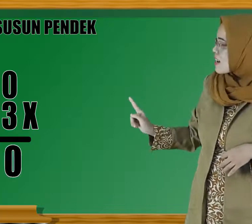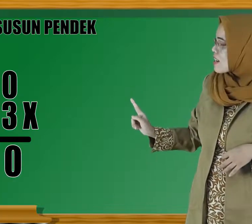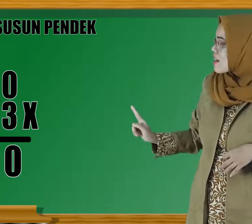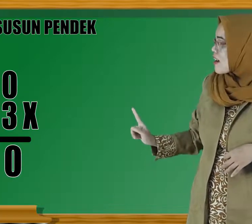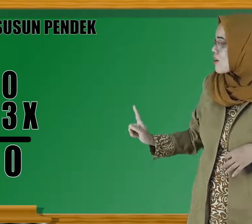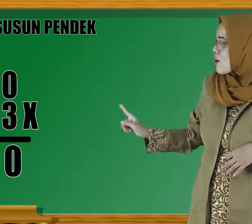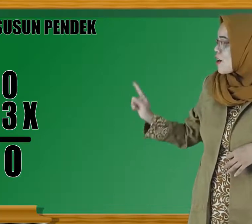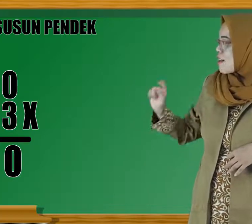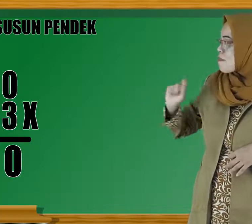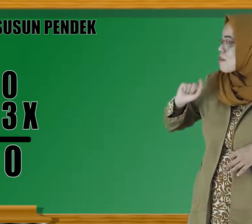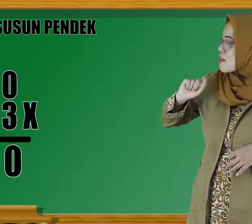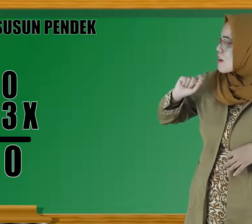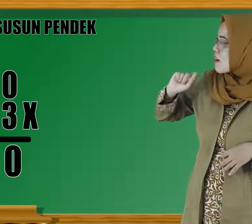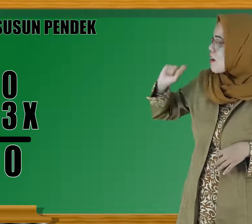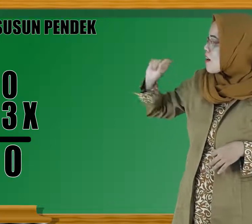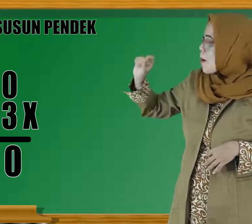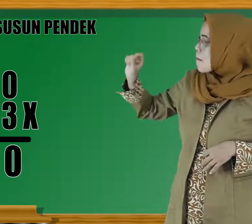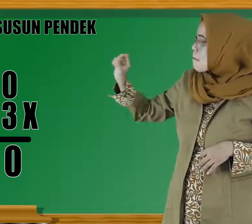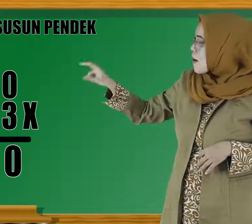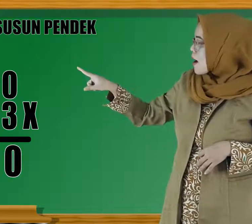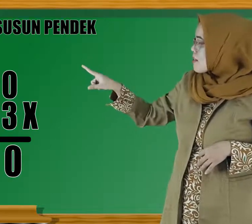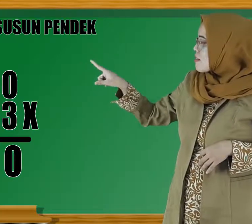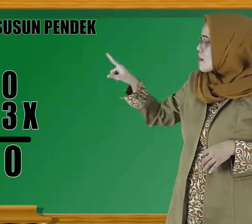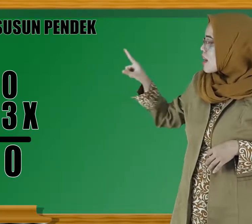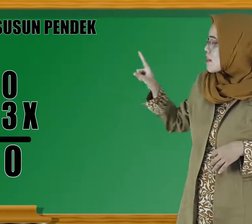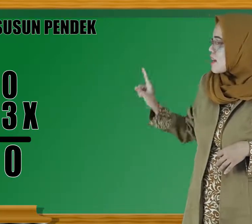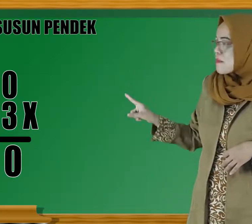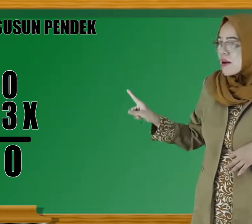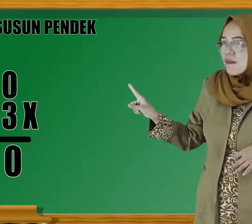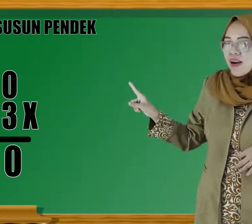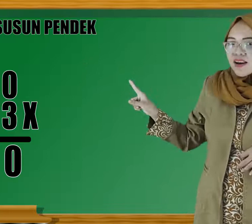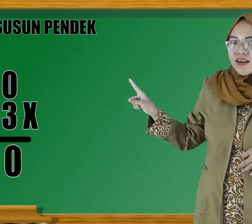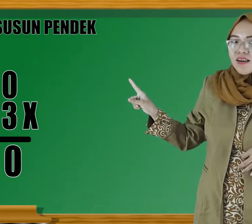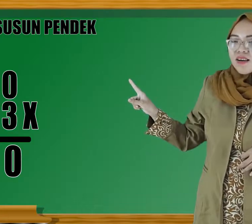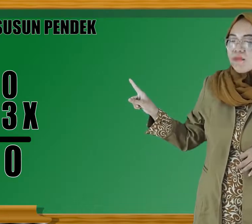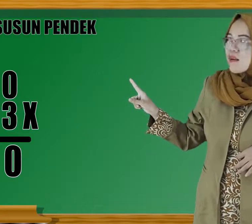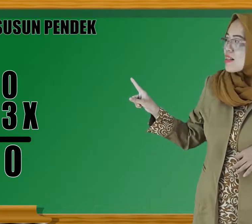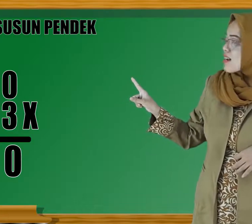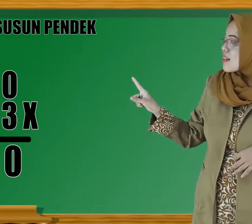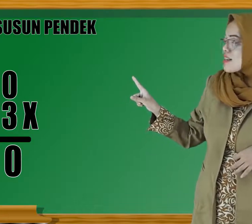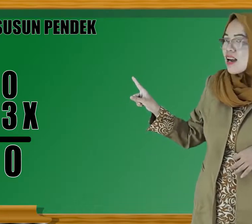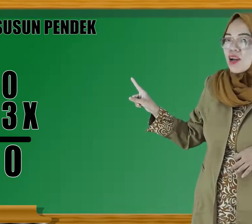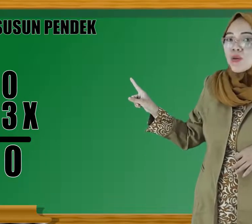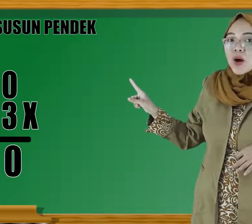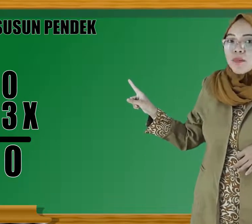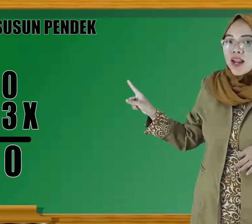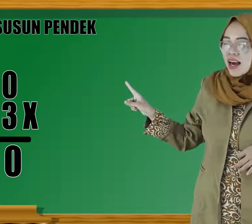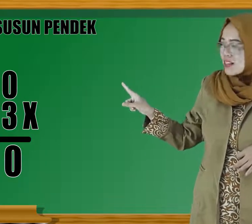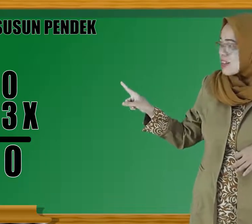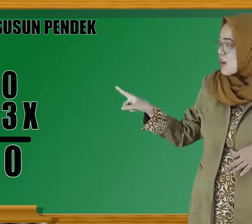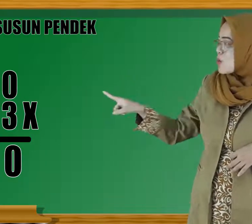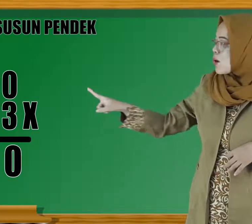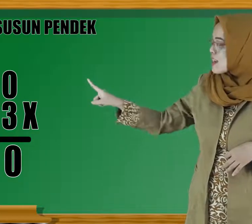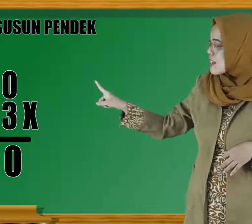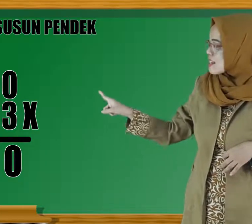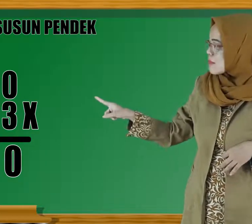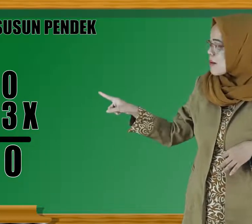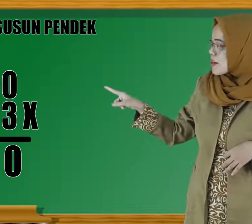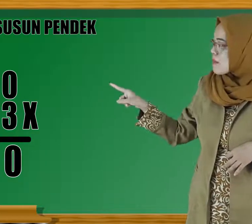3, 0. 4 dikali 3 berapa? 4 dikali 3, 12. 2-nya disimpan di